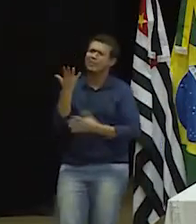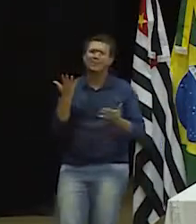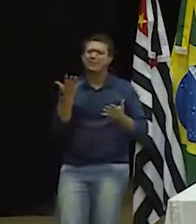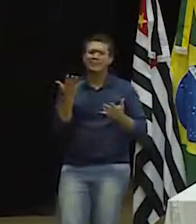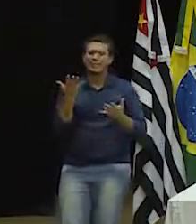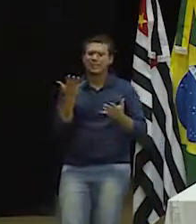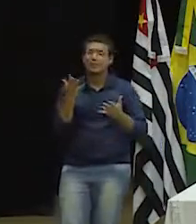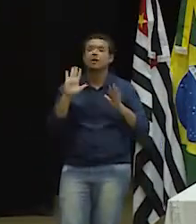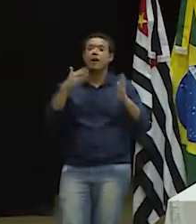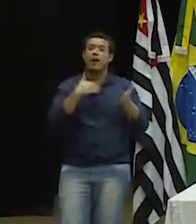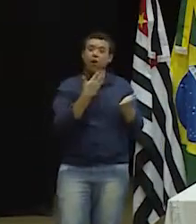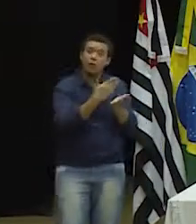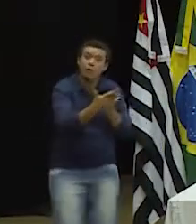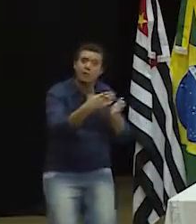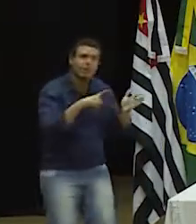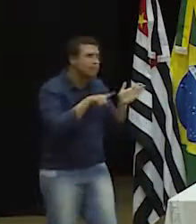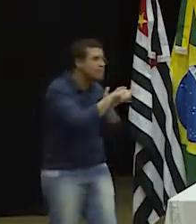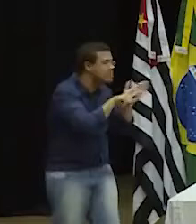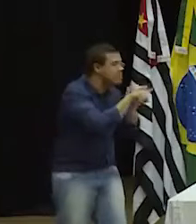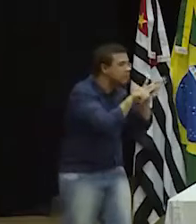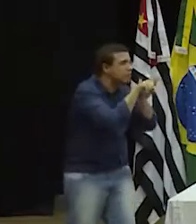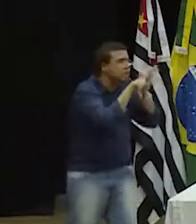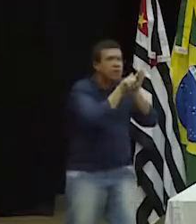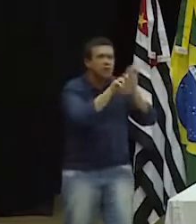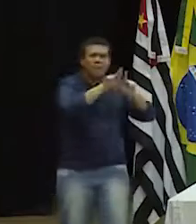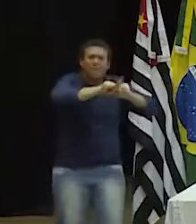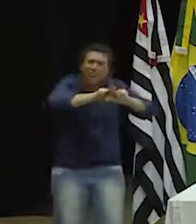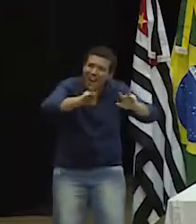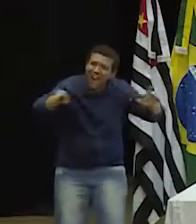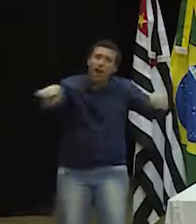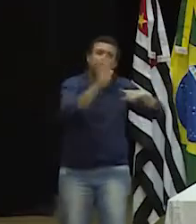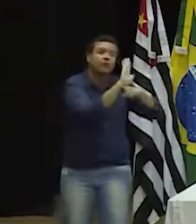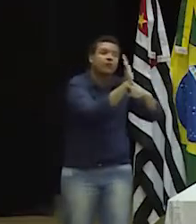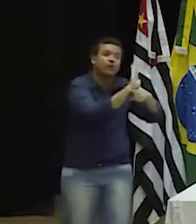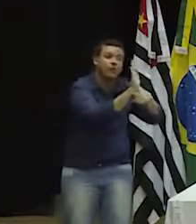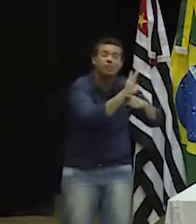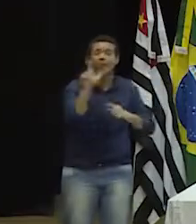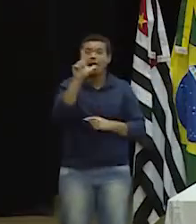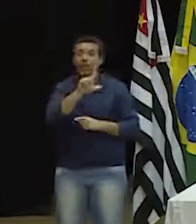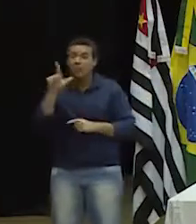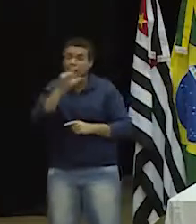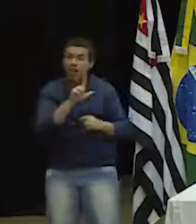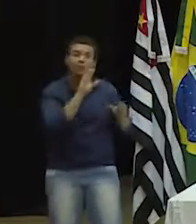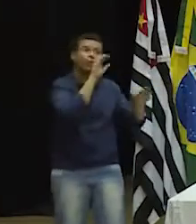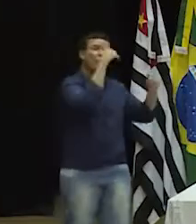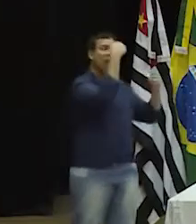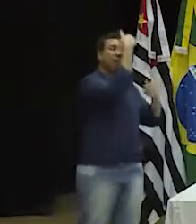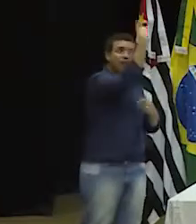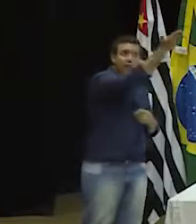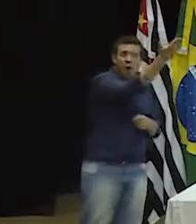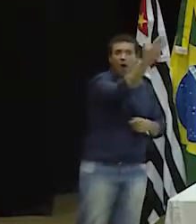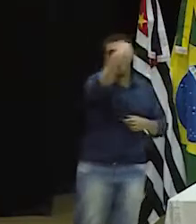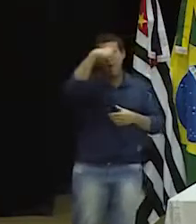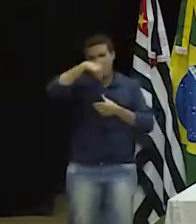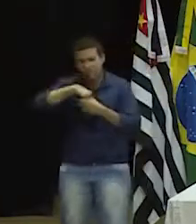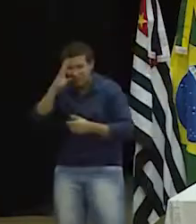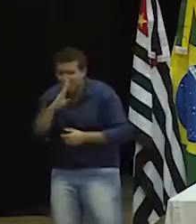Eu comecei a refletir e pesquisar sobre os diferentes vídeos que apresentavam questões